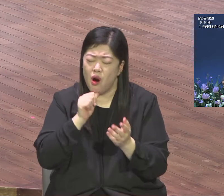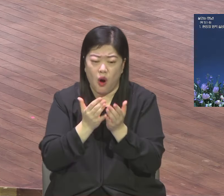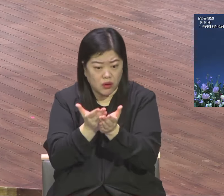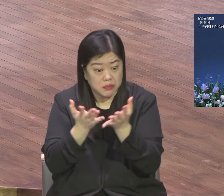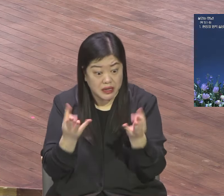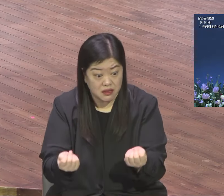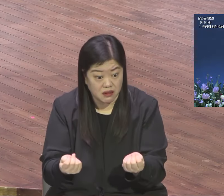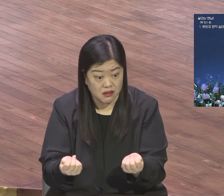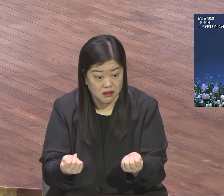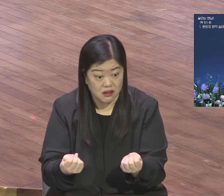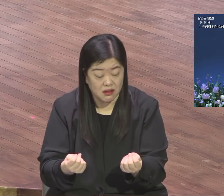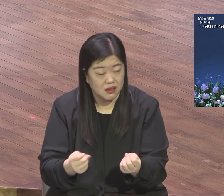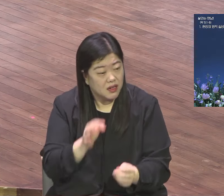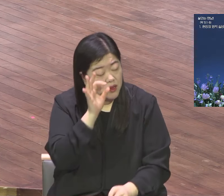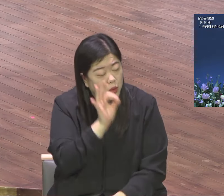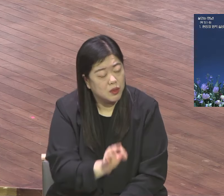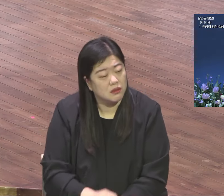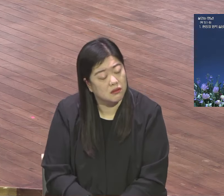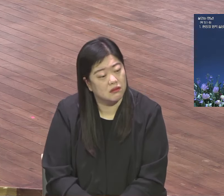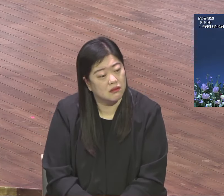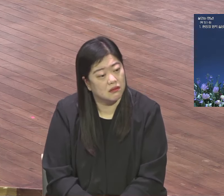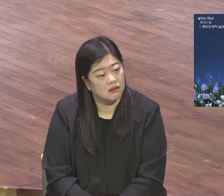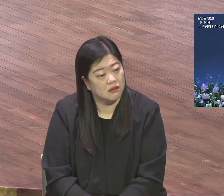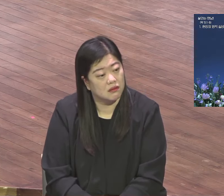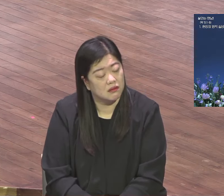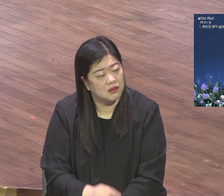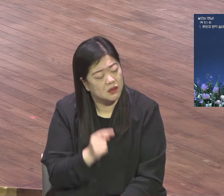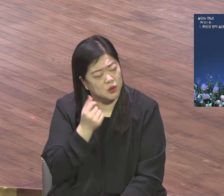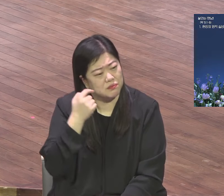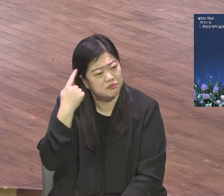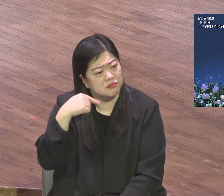그냥 그 어디다 갔냐 다 잡아 넣어버렸어요.